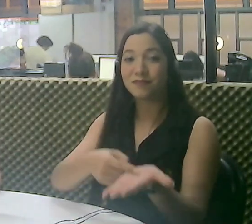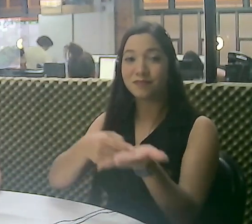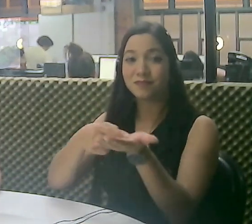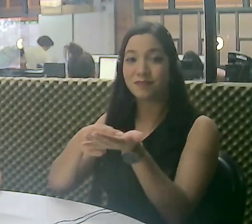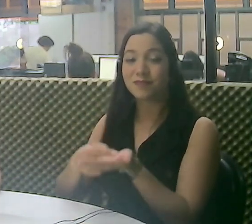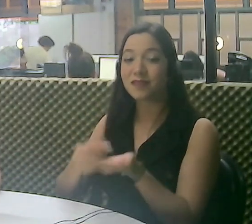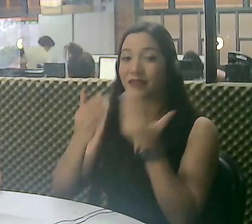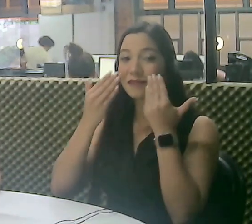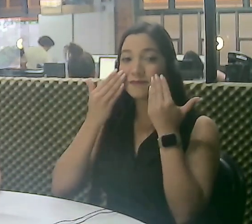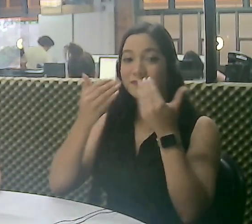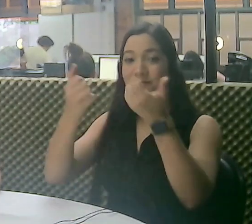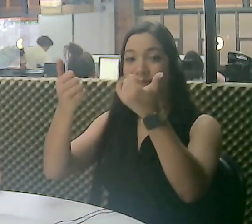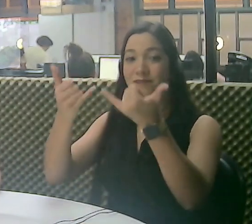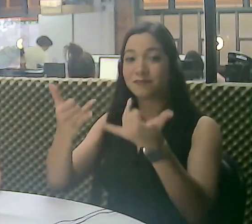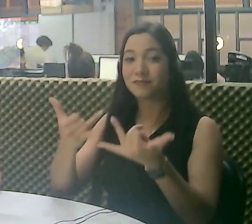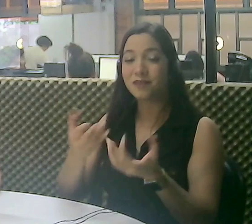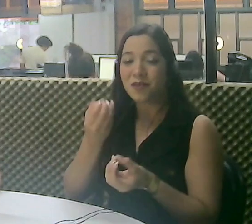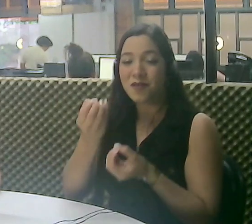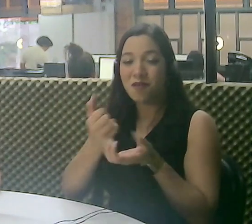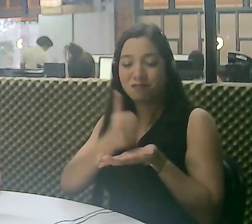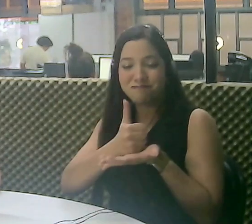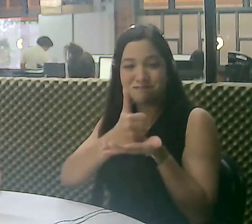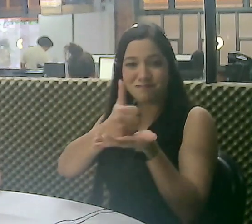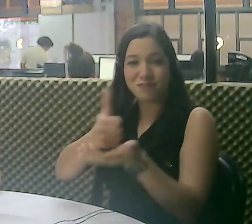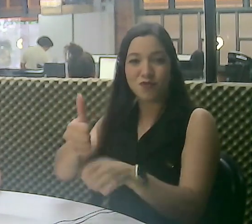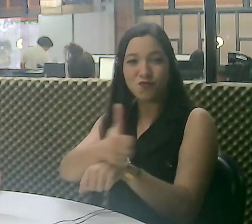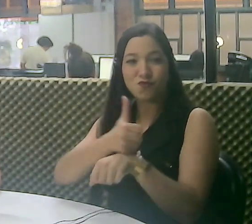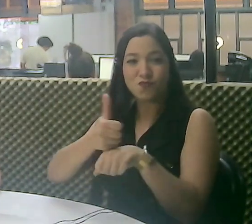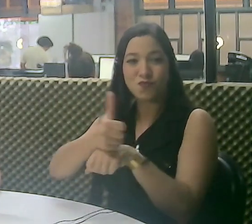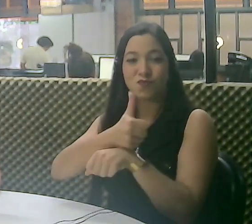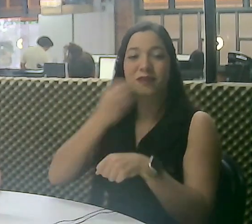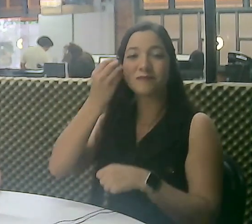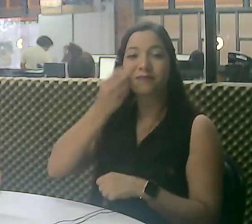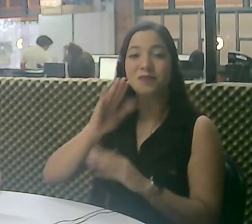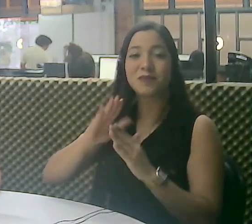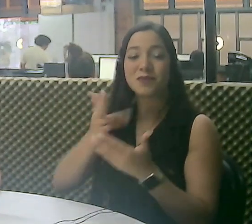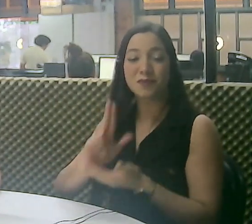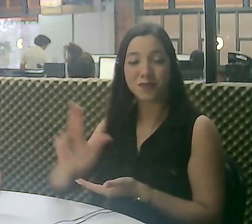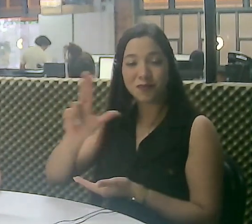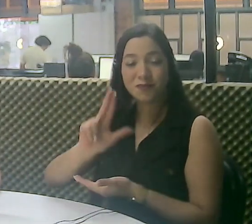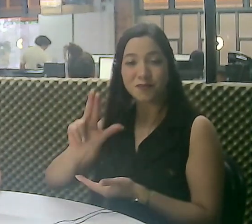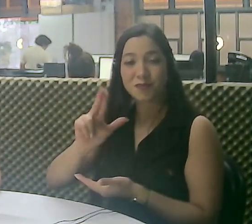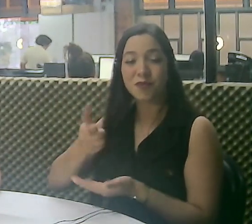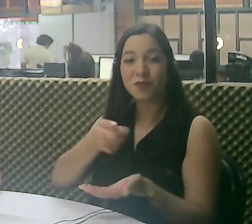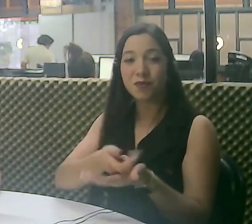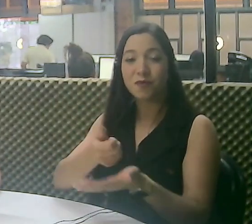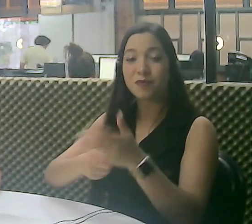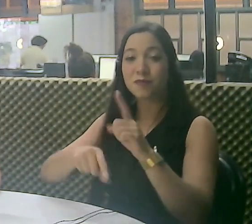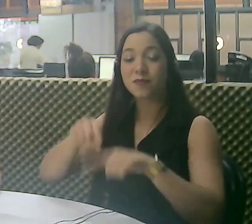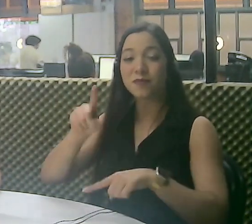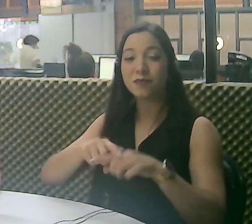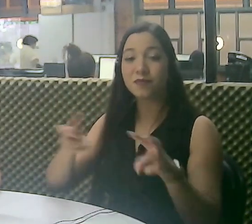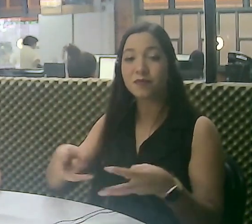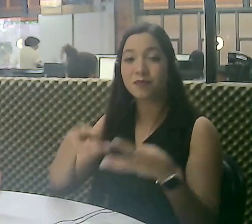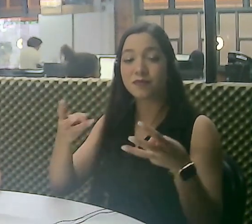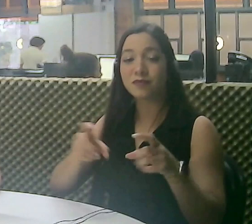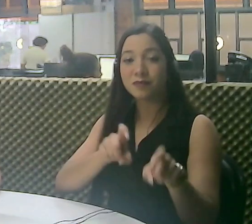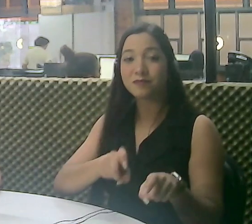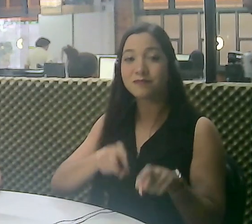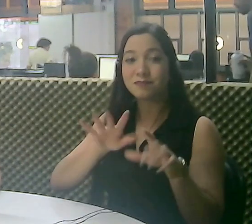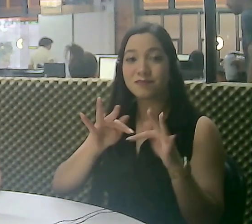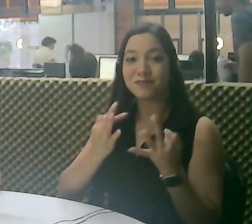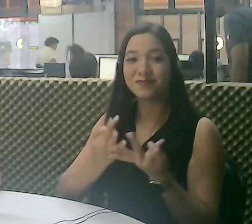para apresentar a bem-sucedida experiência de Uberlândia com a aquisição e os produtos da agricultura